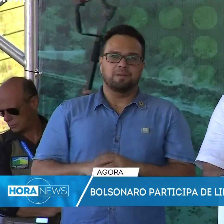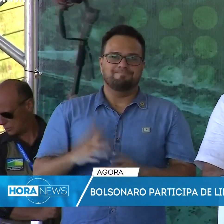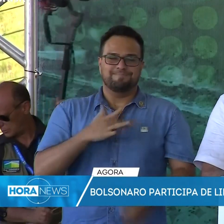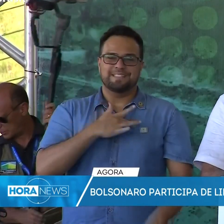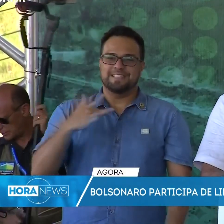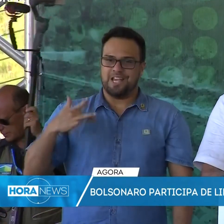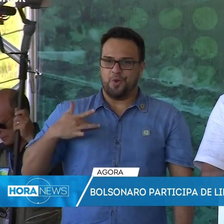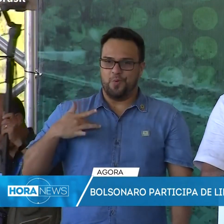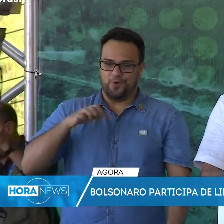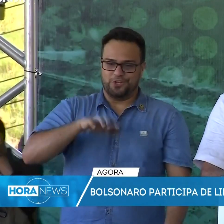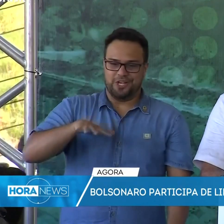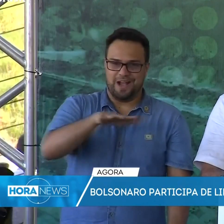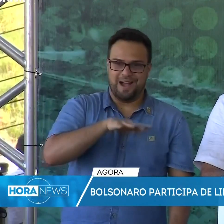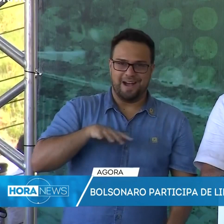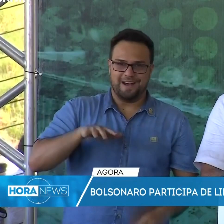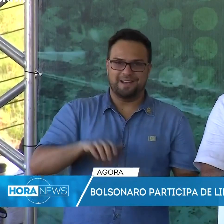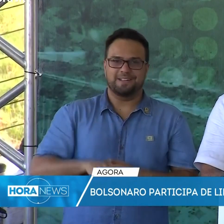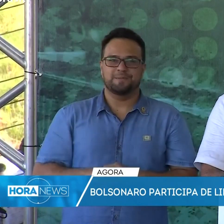saúde.